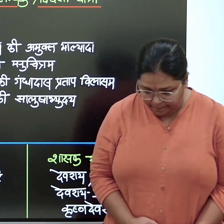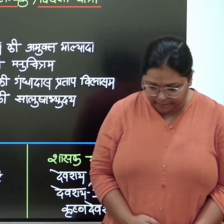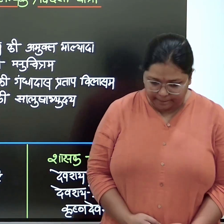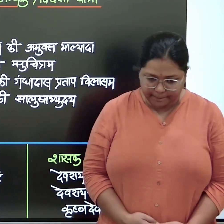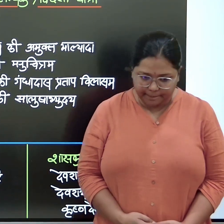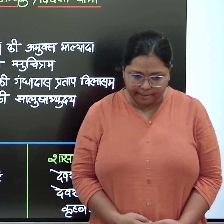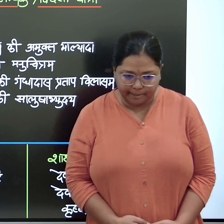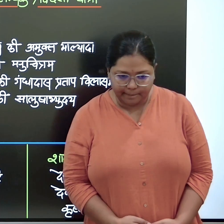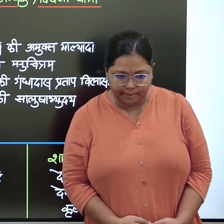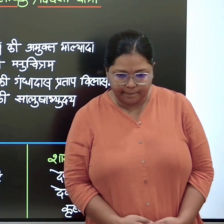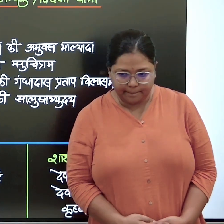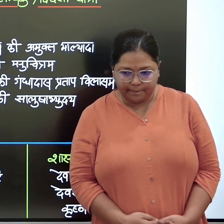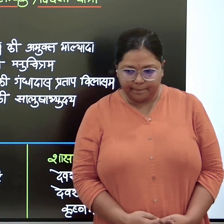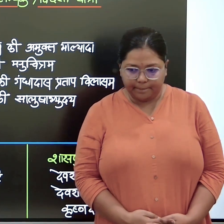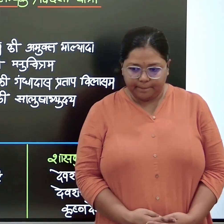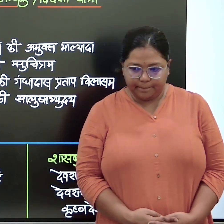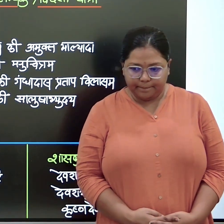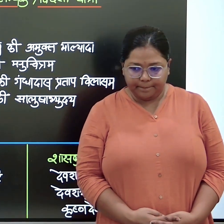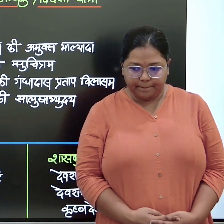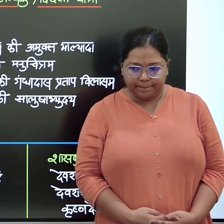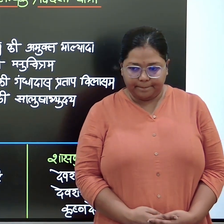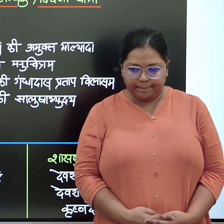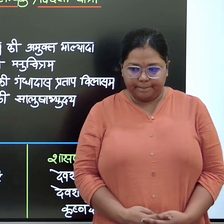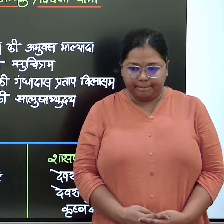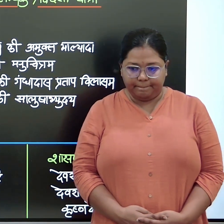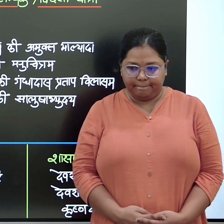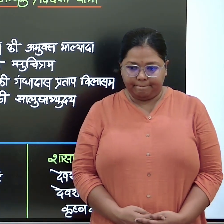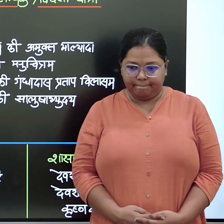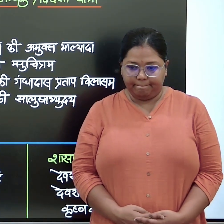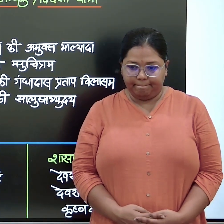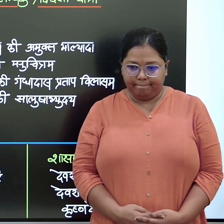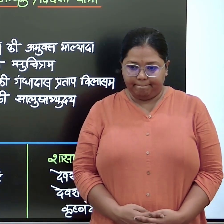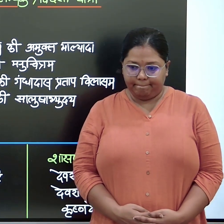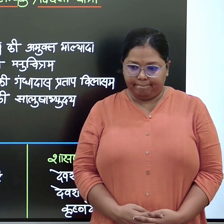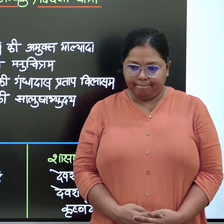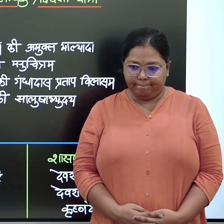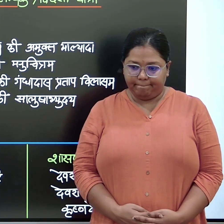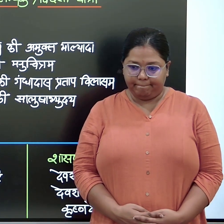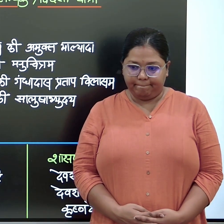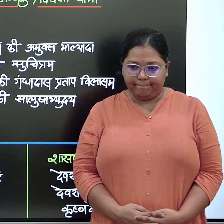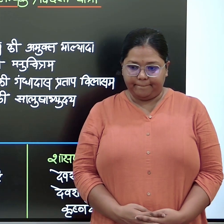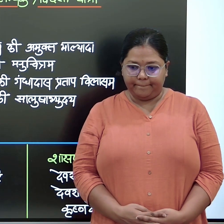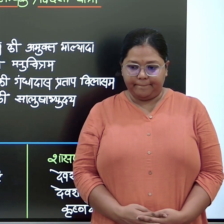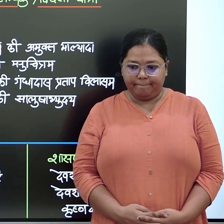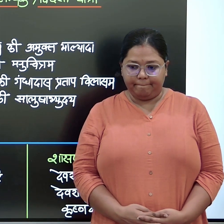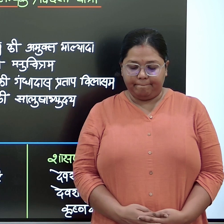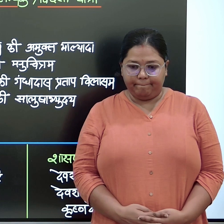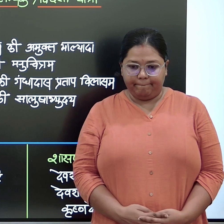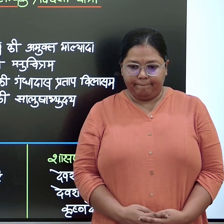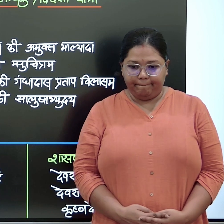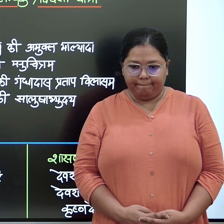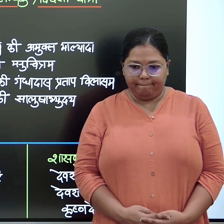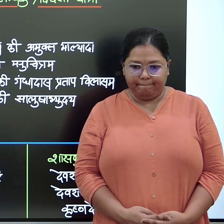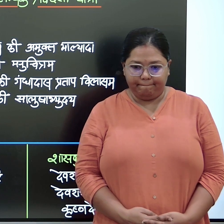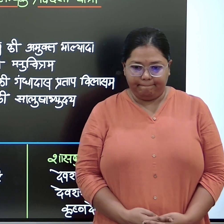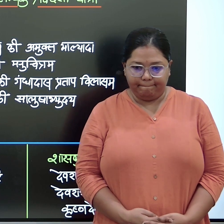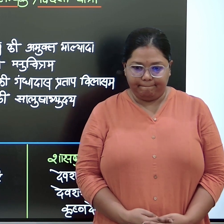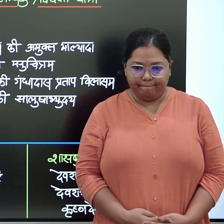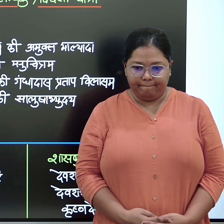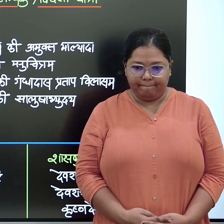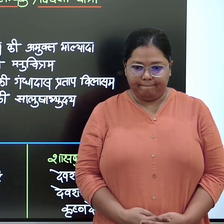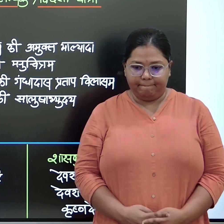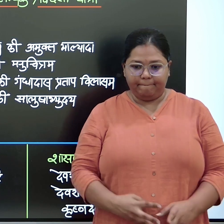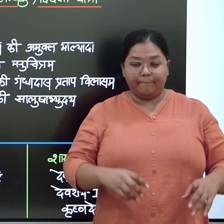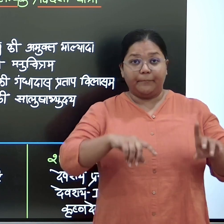है, साहित्यिक स्रोत लिखना, डैश करना, उसमें क्या लिखोगे? कृष्ण देव राय की